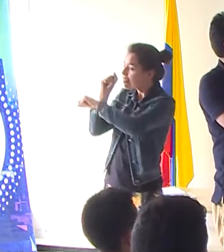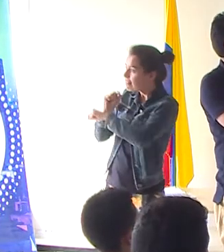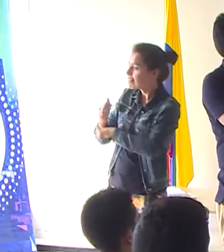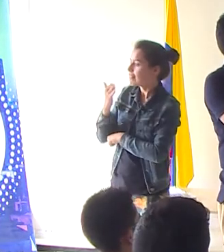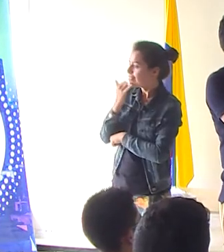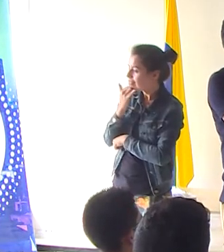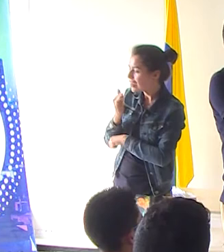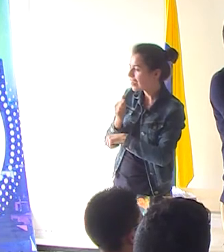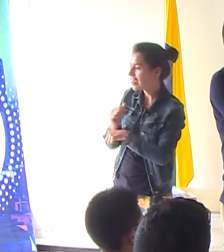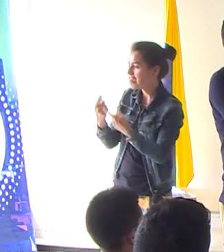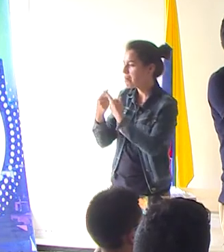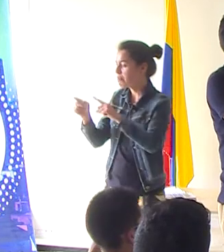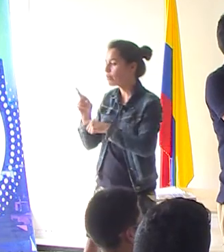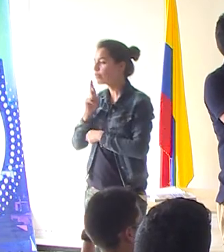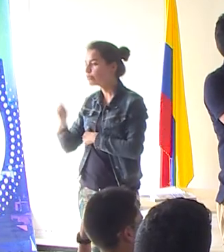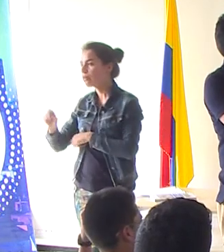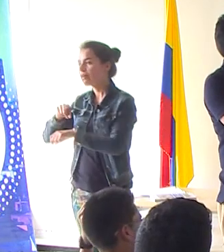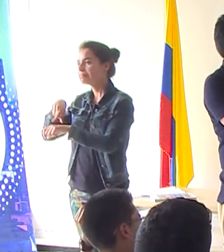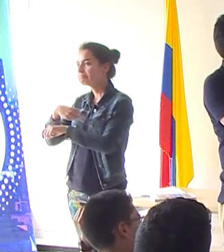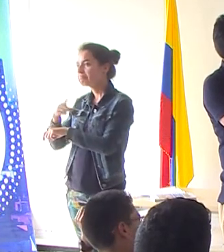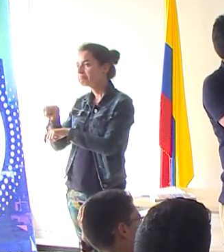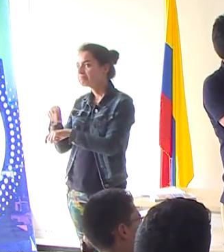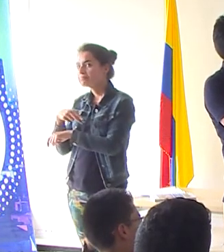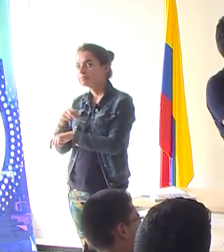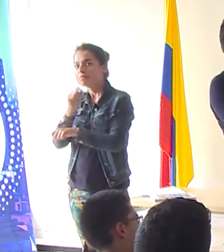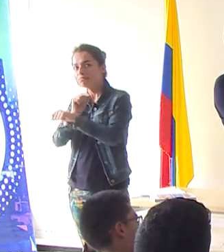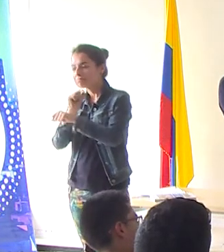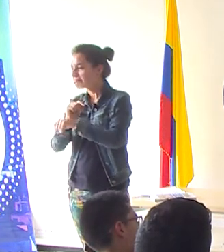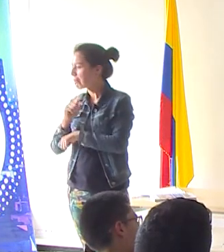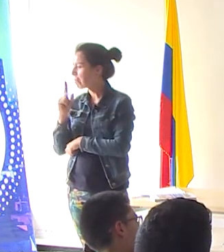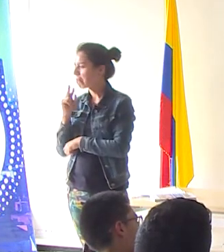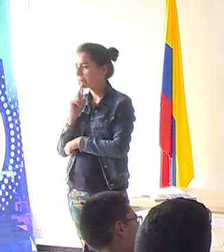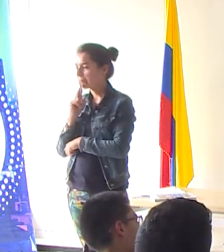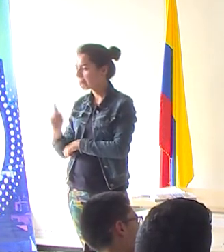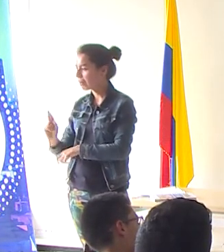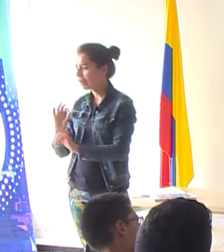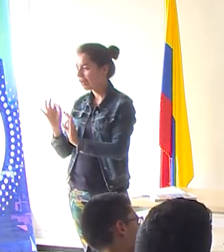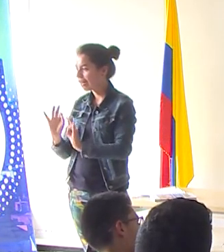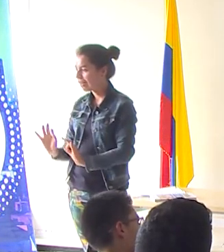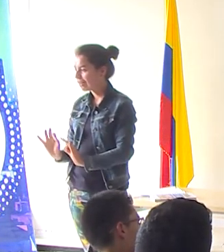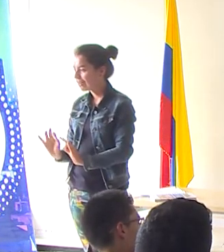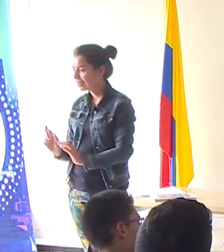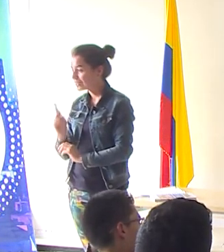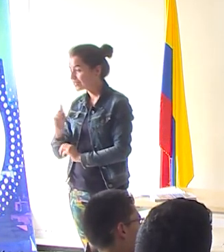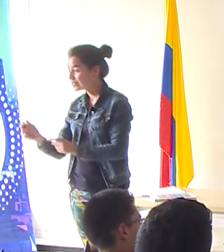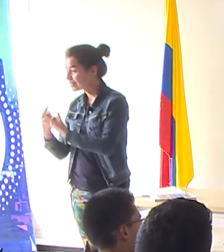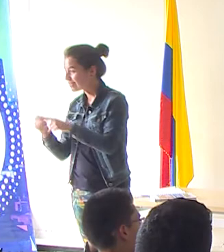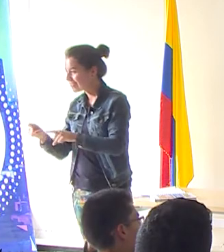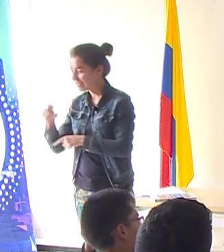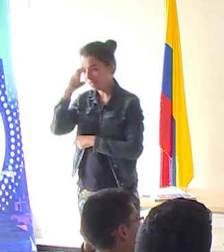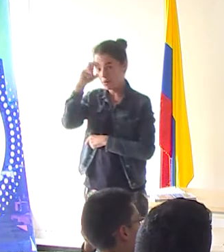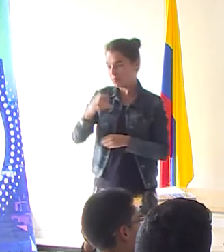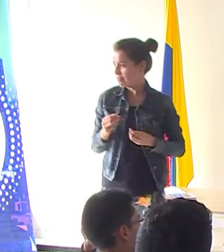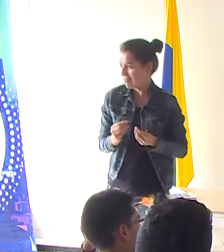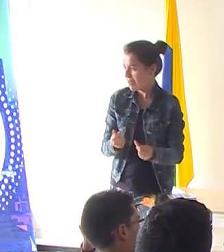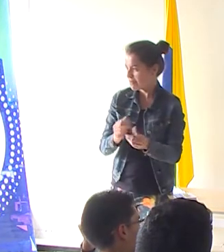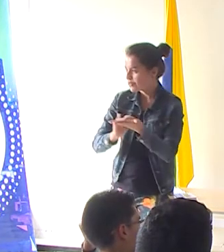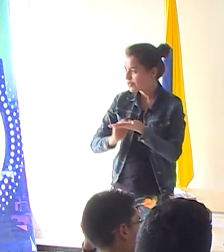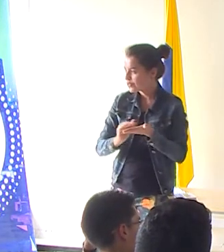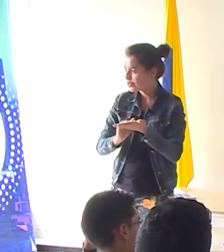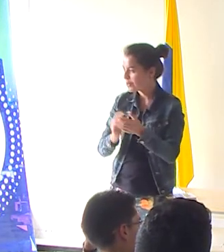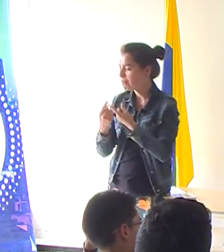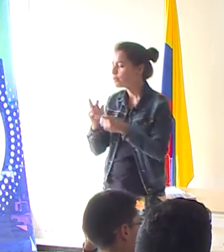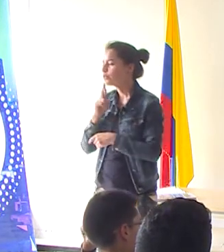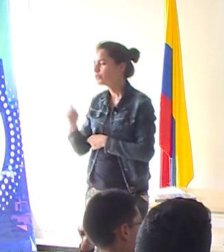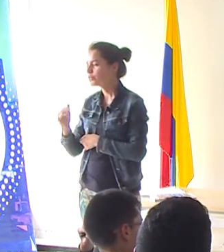está la cronología todo lo que fue pasando cuanto más se demoraba en los consorcios privados o aguas de bogotá en llevar